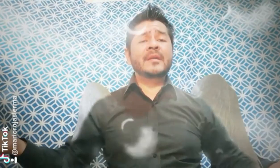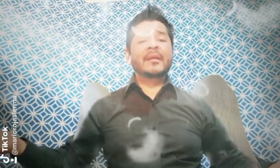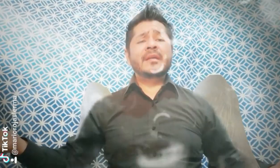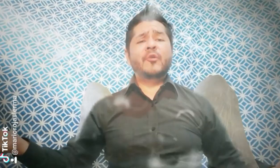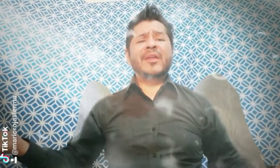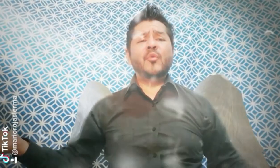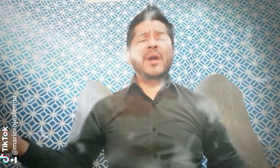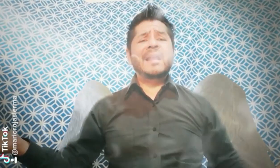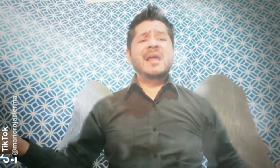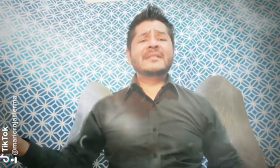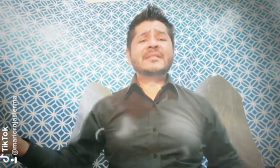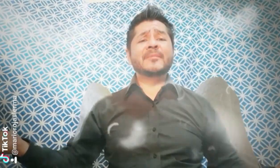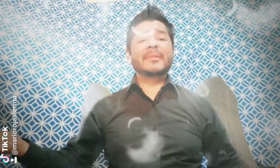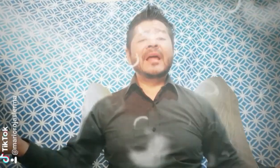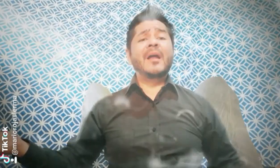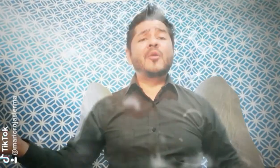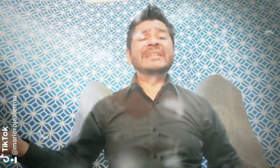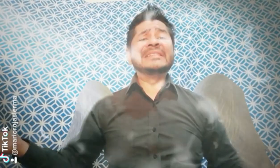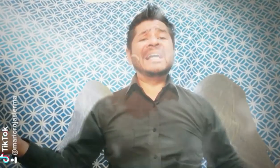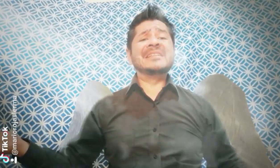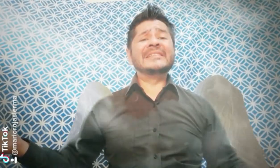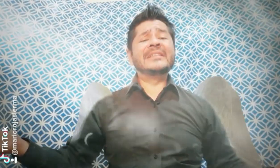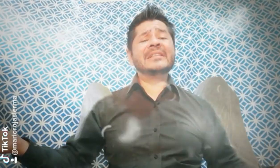y aunque duele aceptarlo, es así.